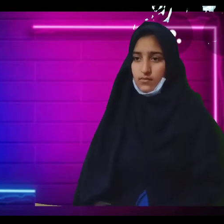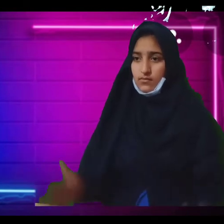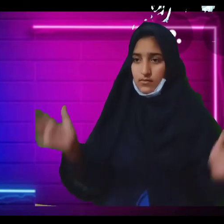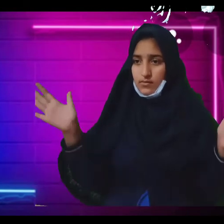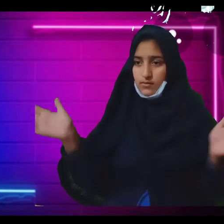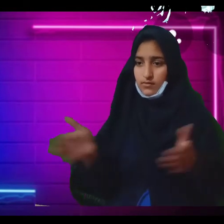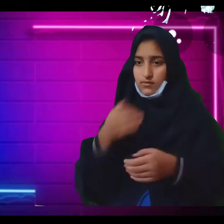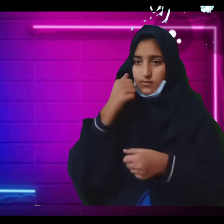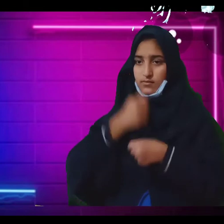इत्तफाक,